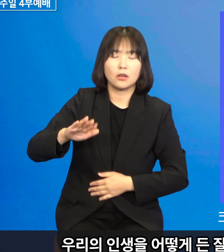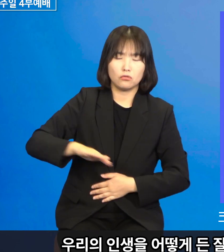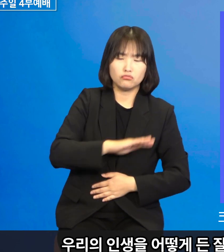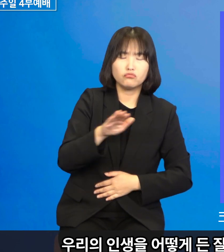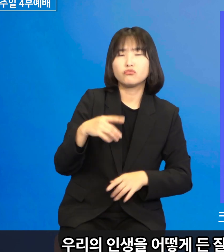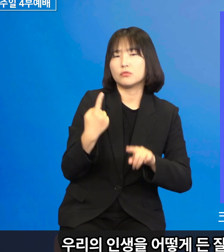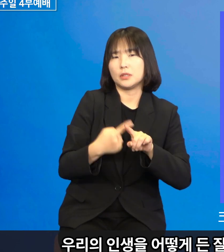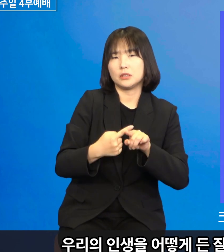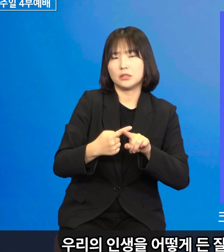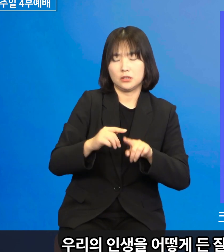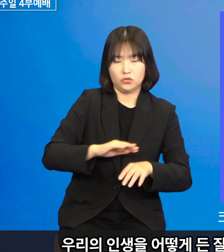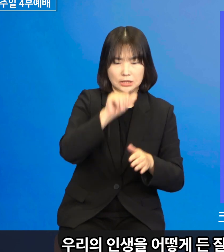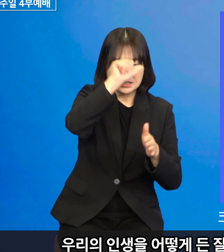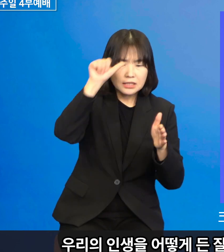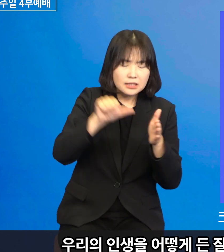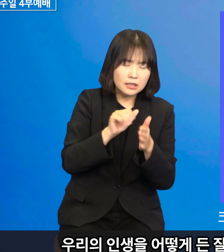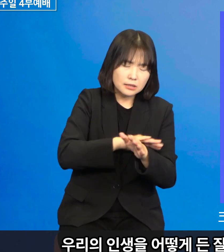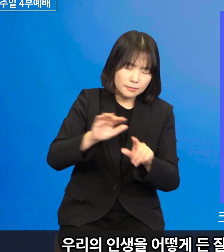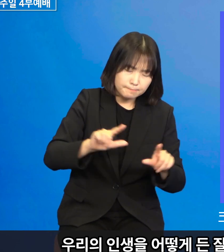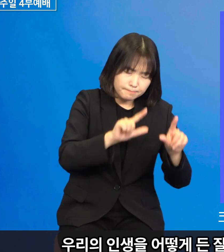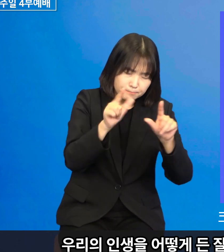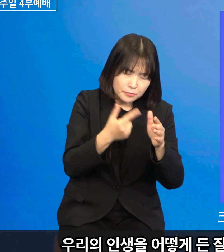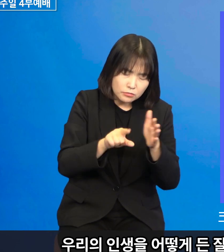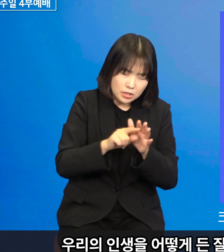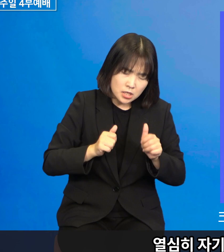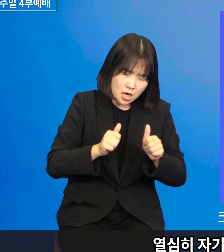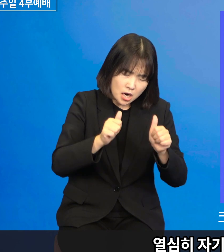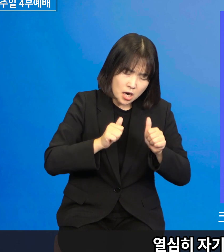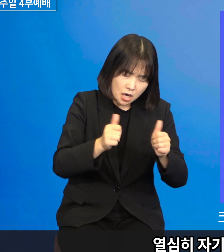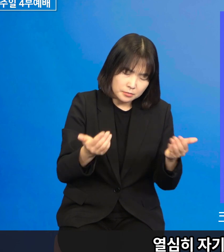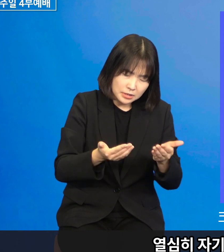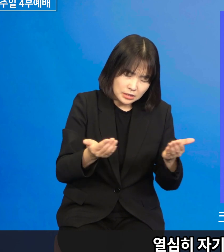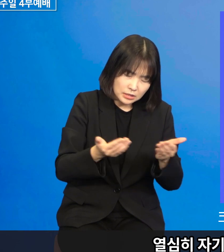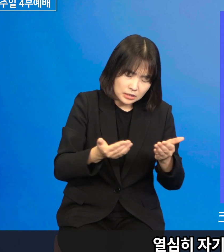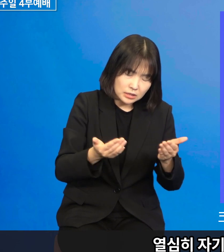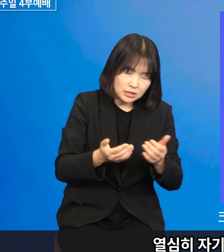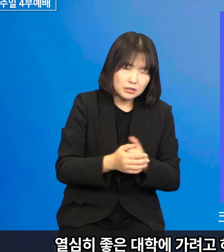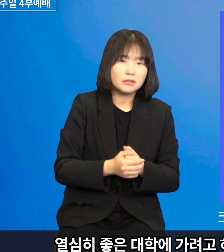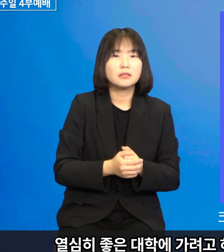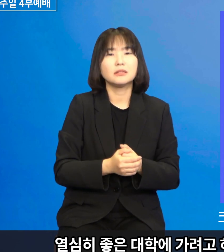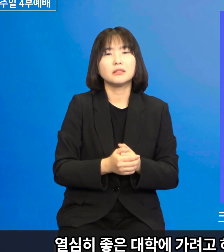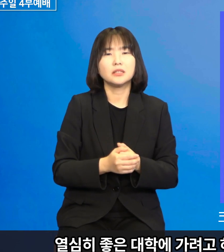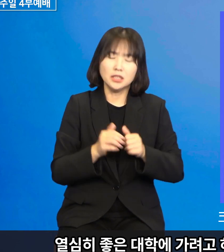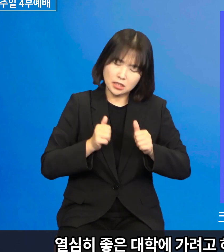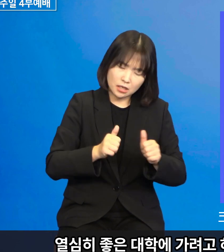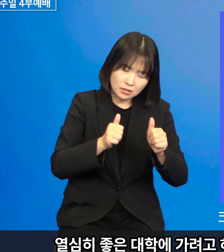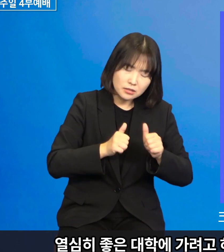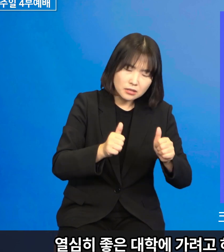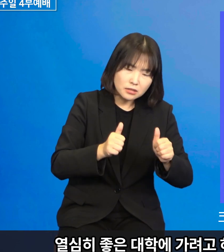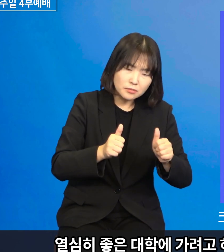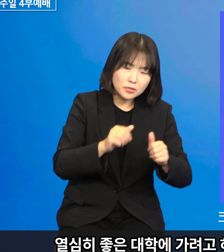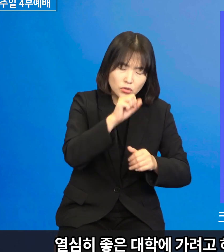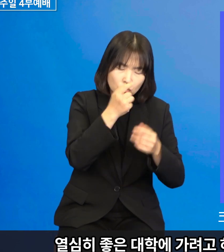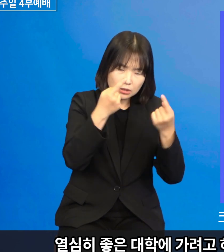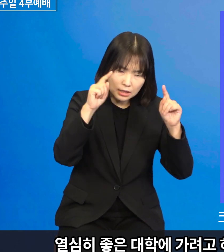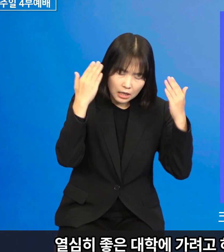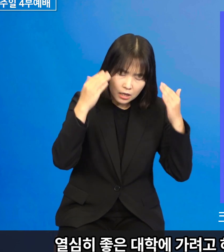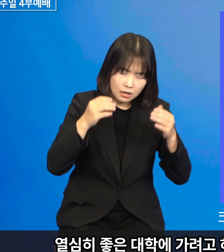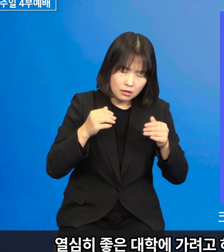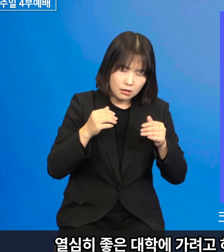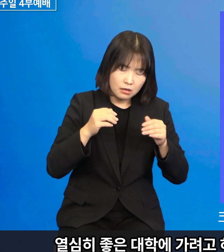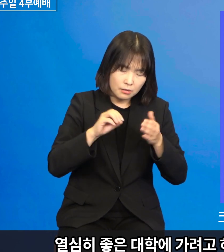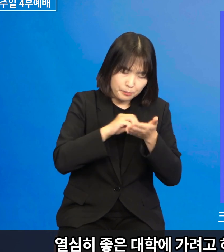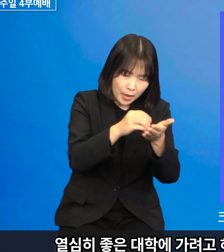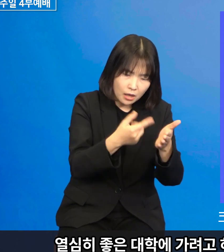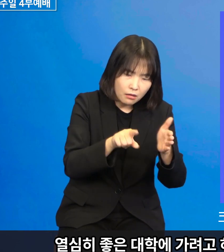우리의 인생을 어떻게 하면 잘 살아보려고 열심히 일을 하죠. 열심히 자기 개발을 합니다. 열심히 좋은 대학에 가려고 하고 좋은 직장에